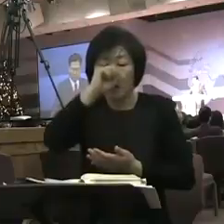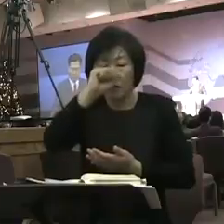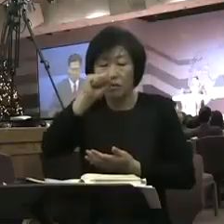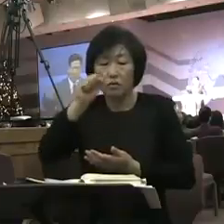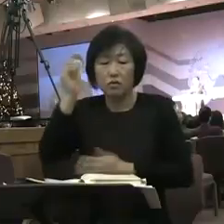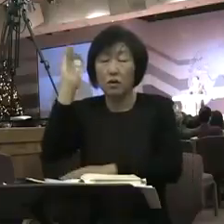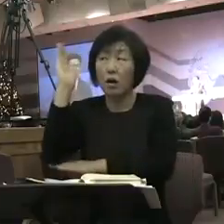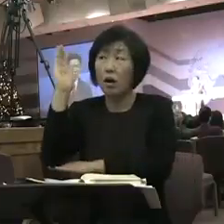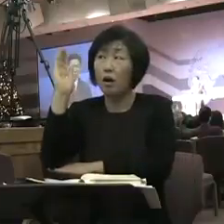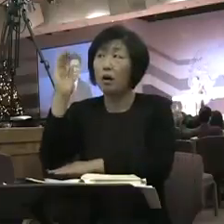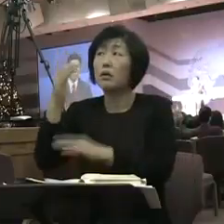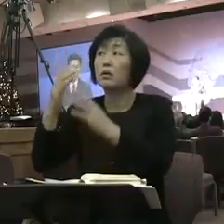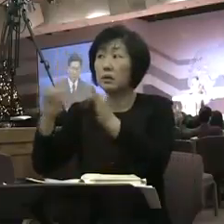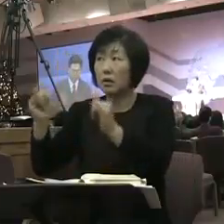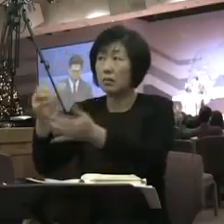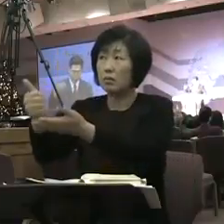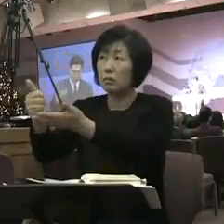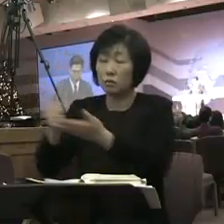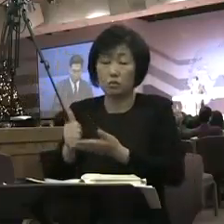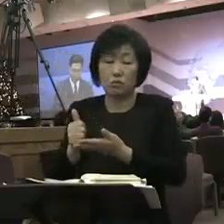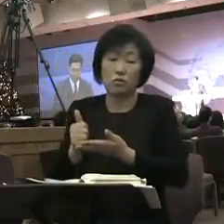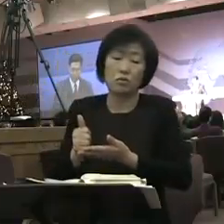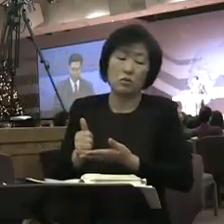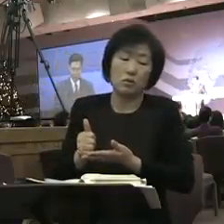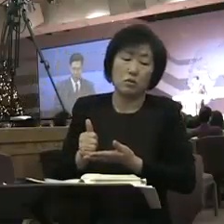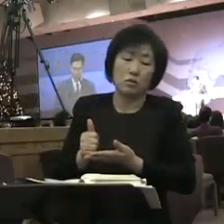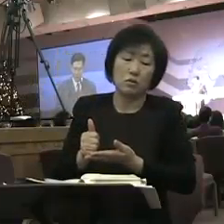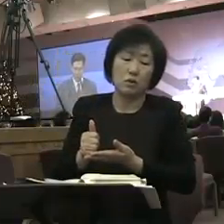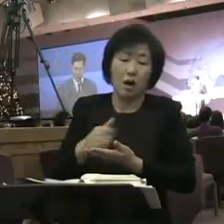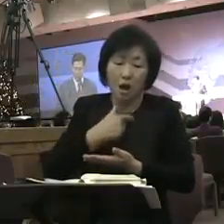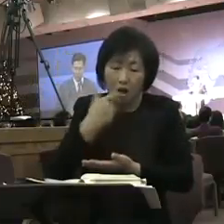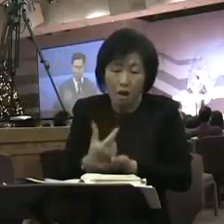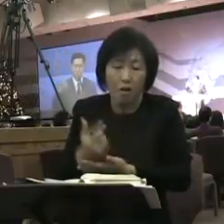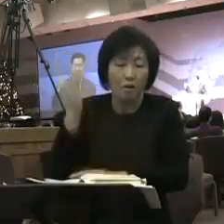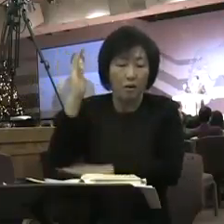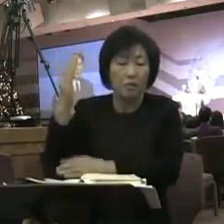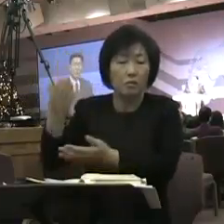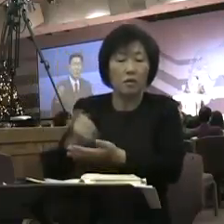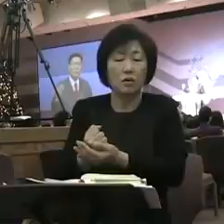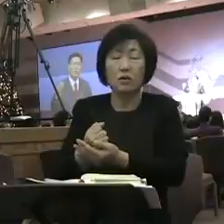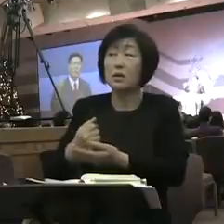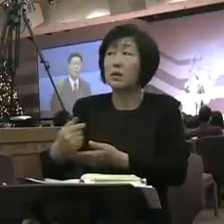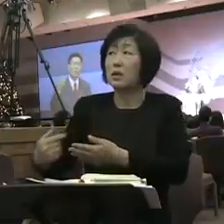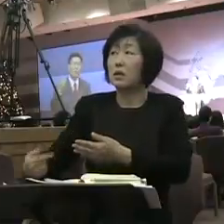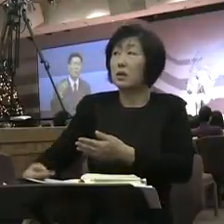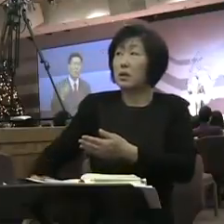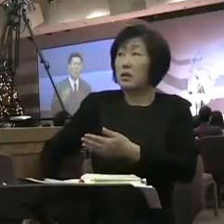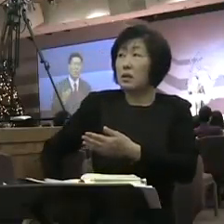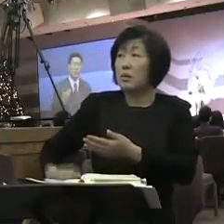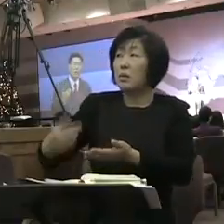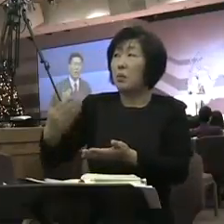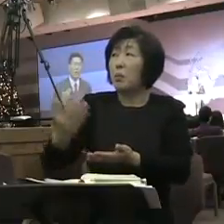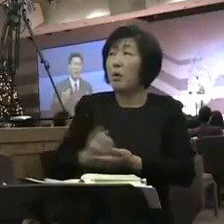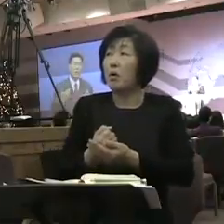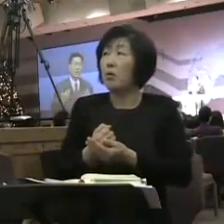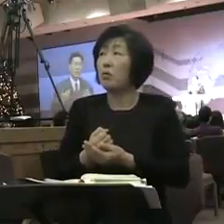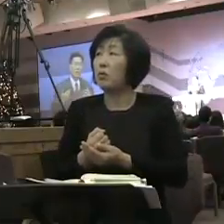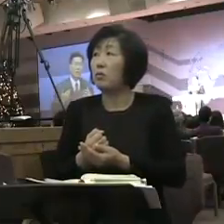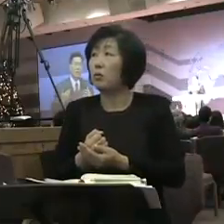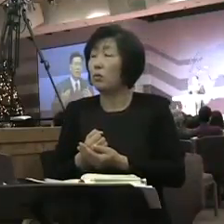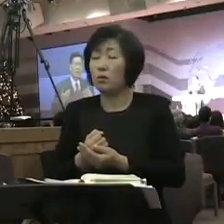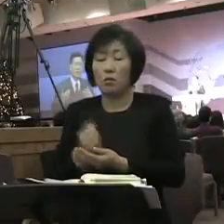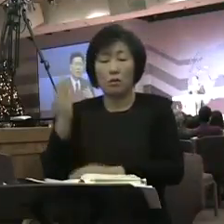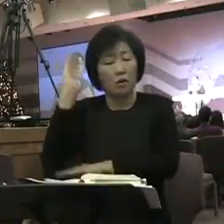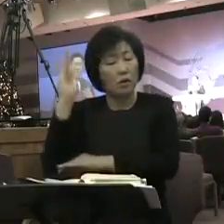감동적인 말씀으로 찔림을 받고 그 다음에 그 말씀을 들음으로 내가